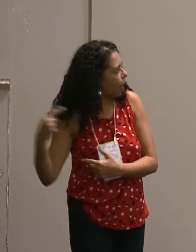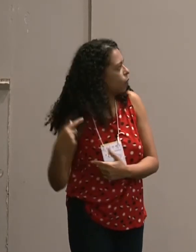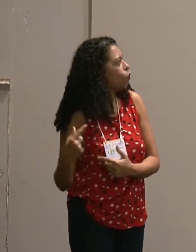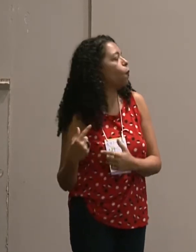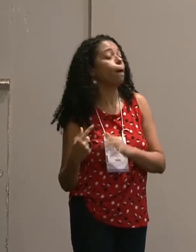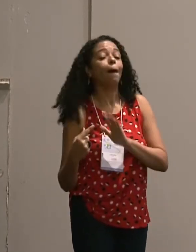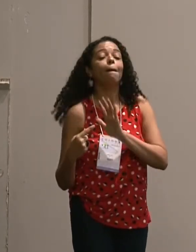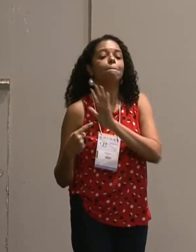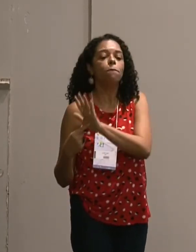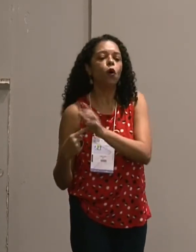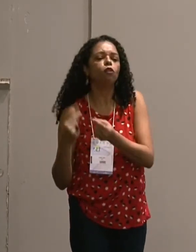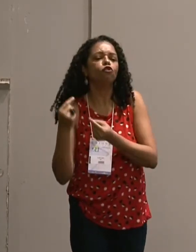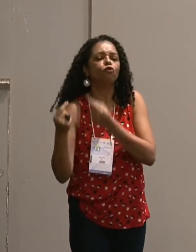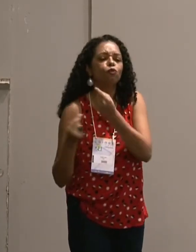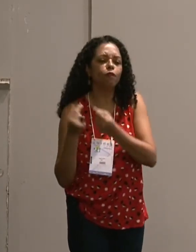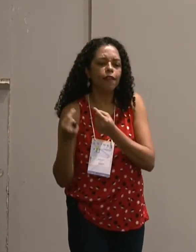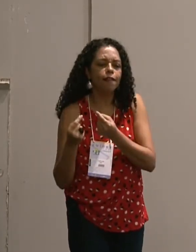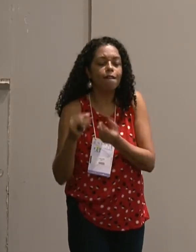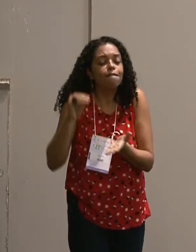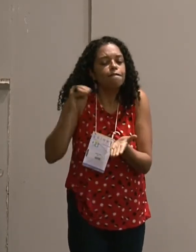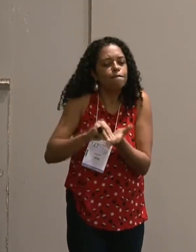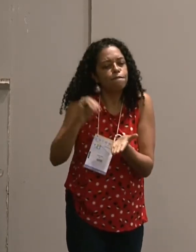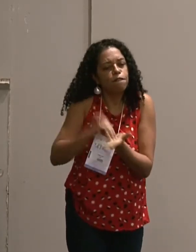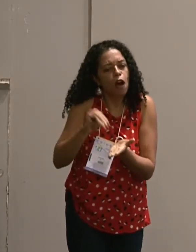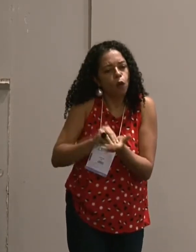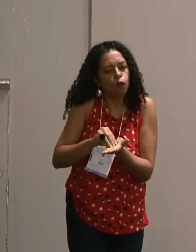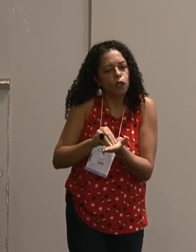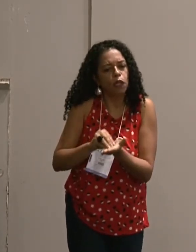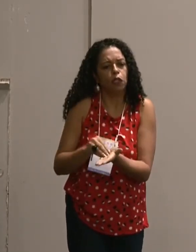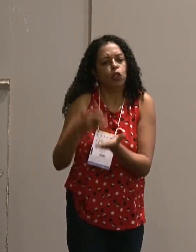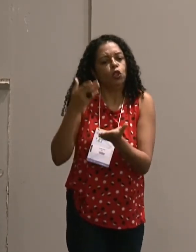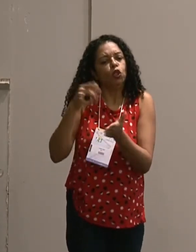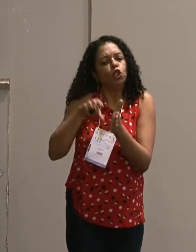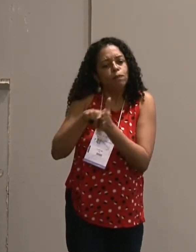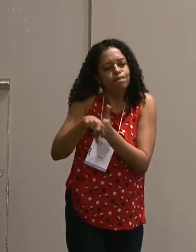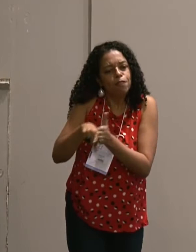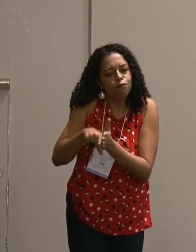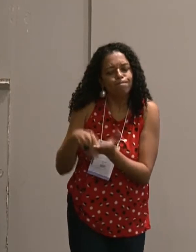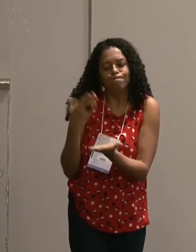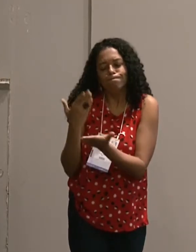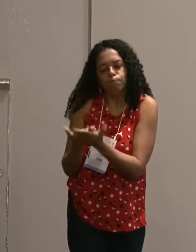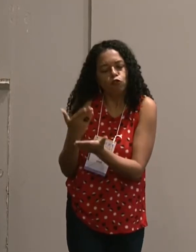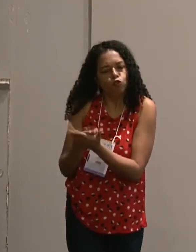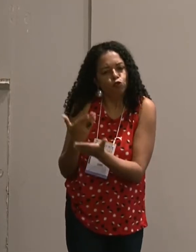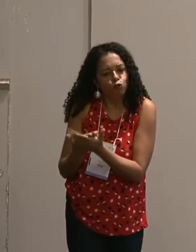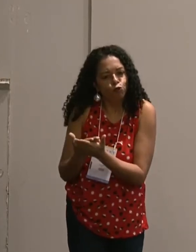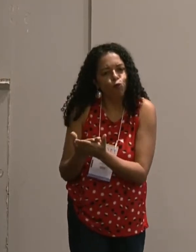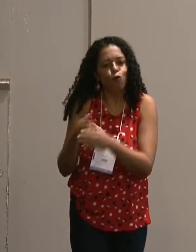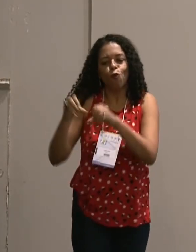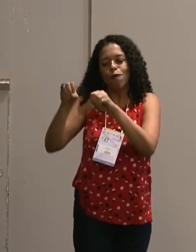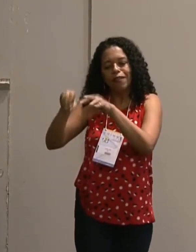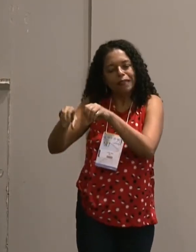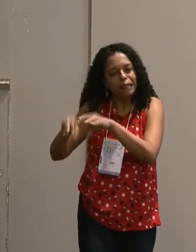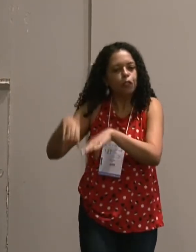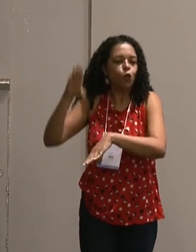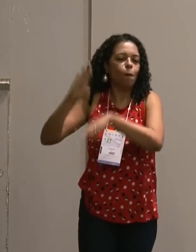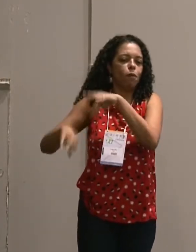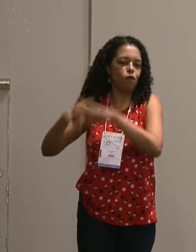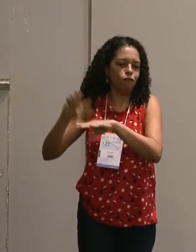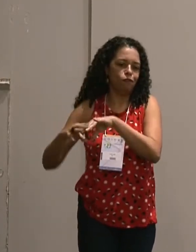outros resultados do que falta ainda pesquisar do que falta ainda estudar